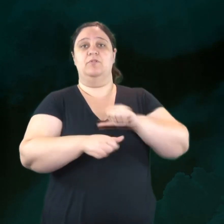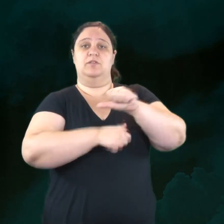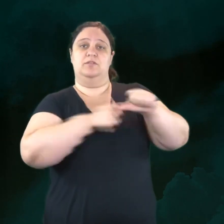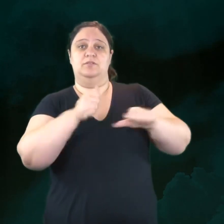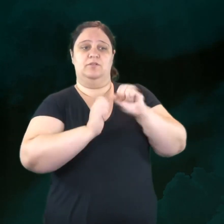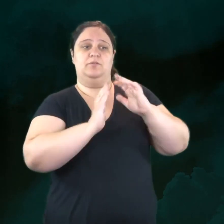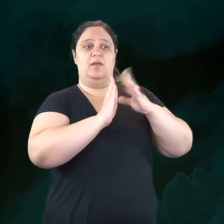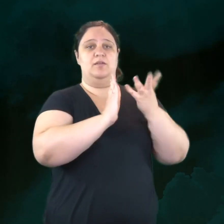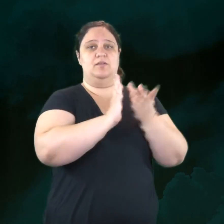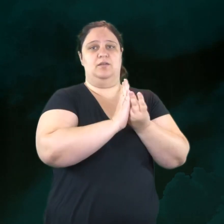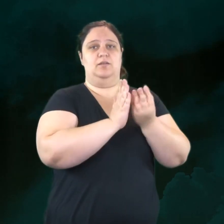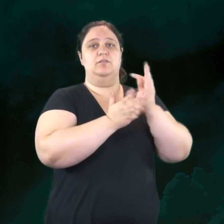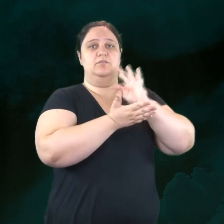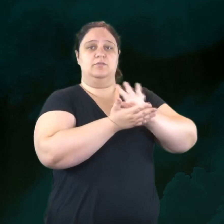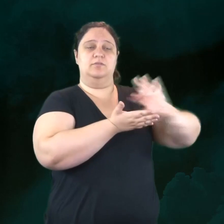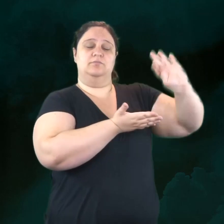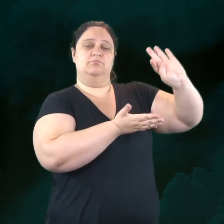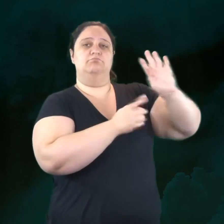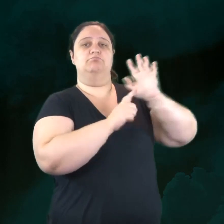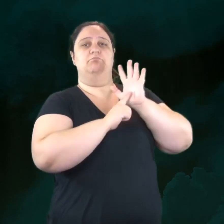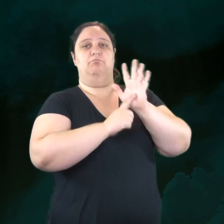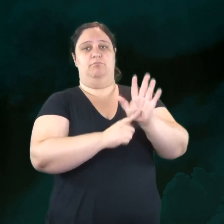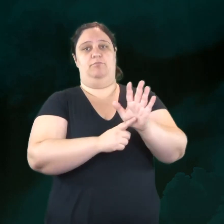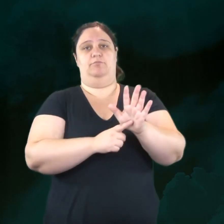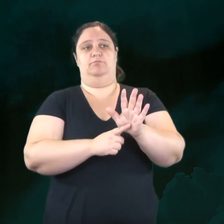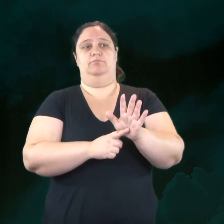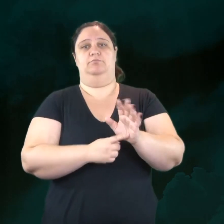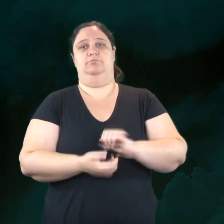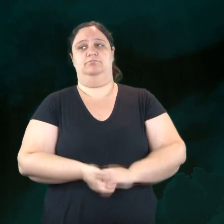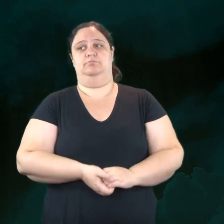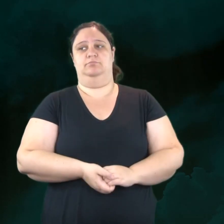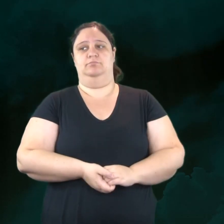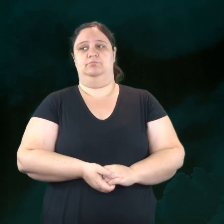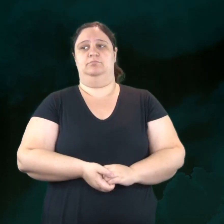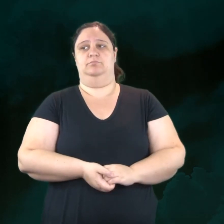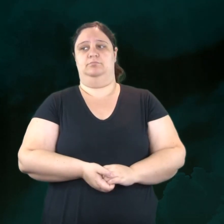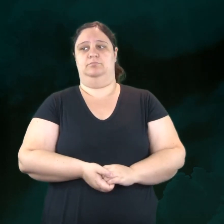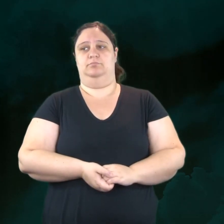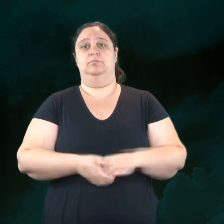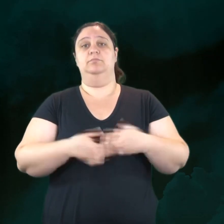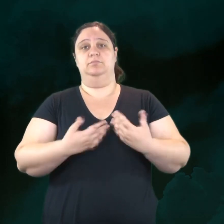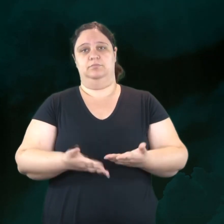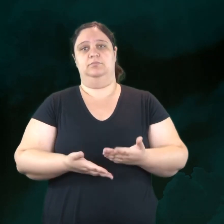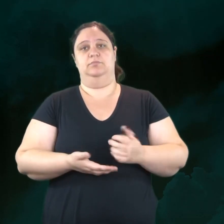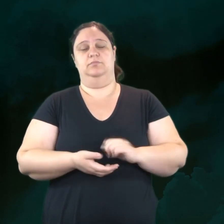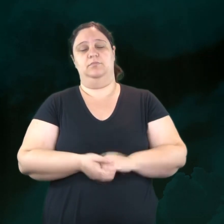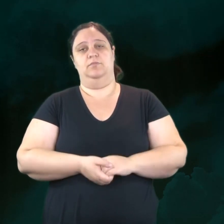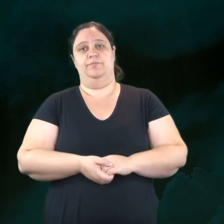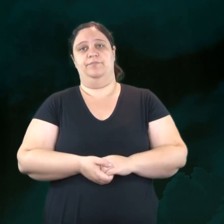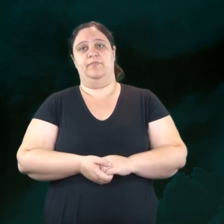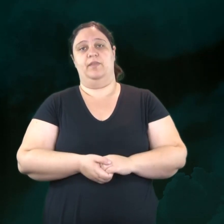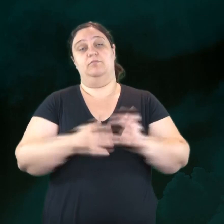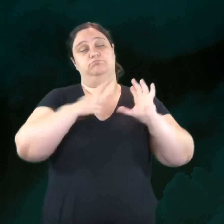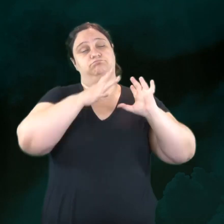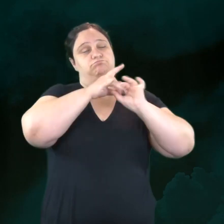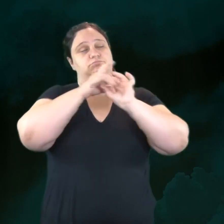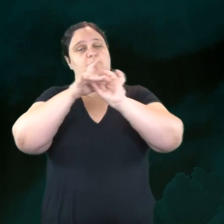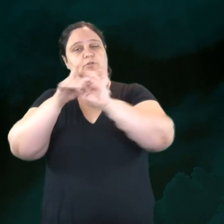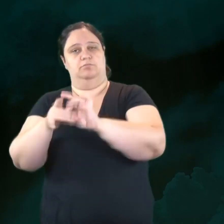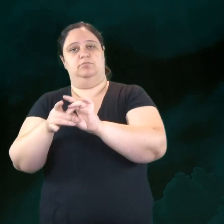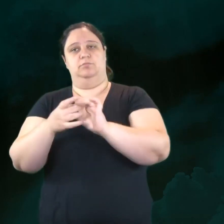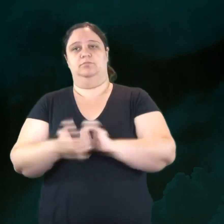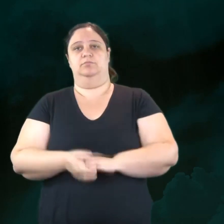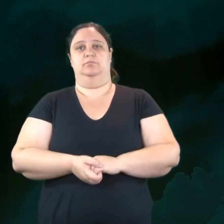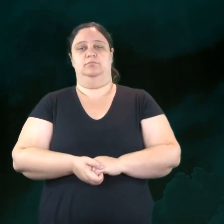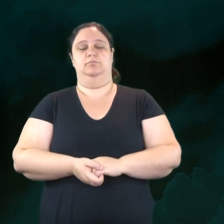Então esse é mais ou menos um dos itens do pano de fundo. Bom, aí que